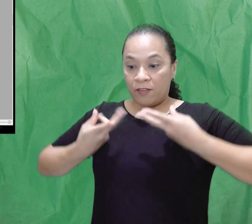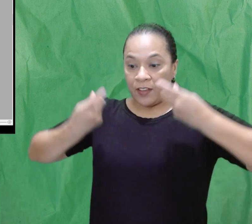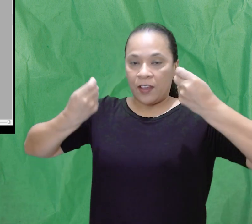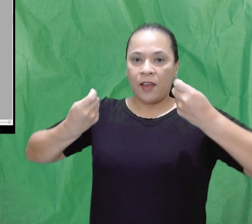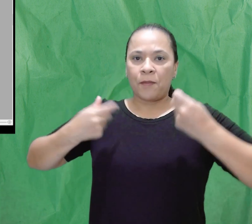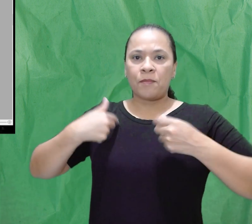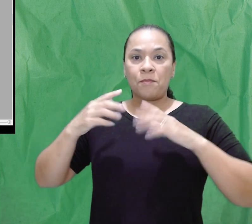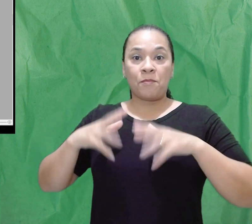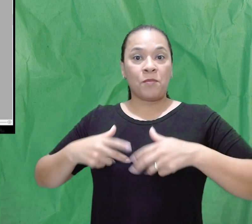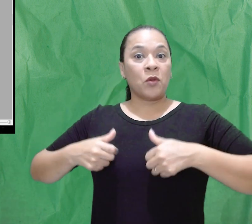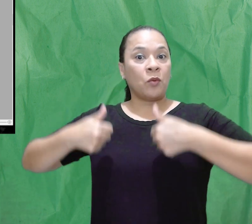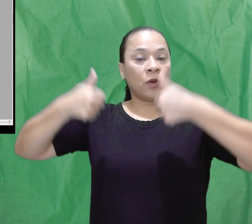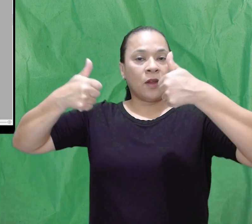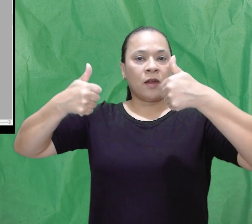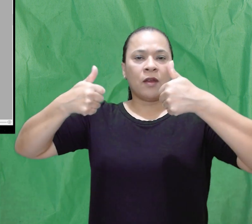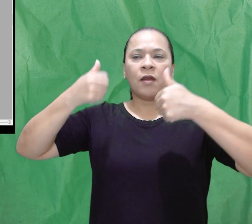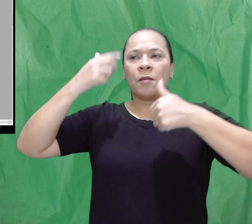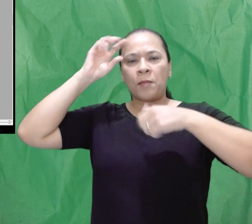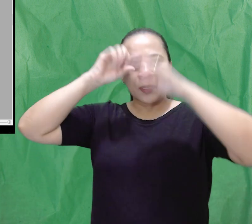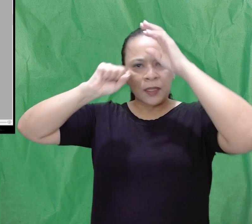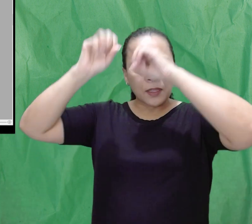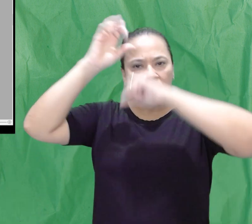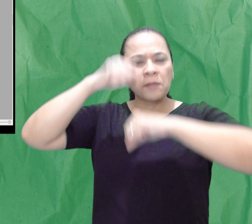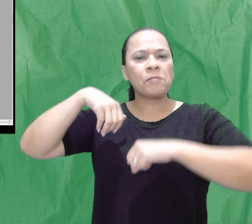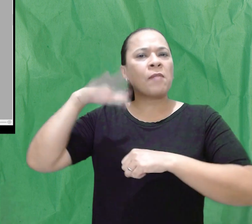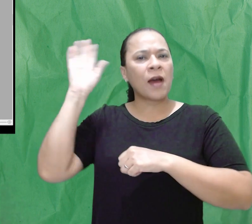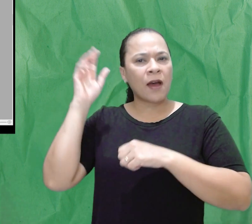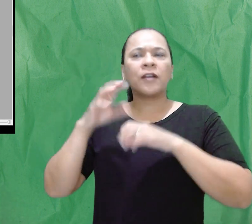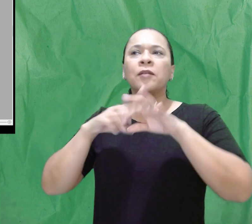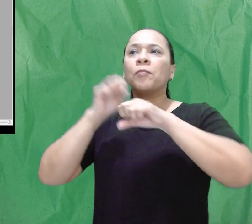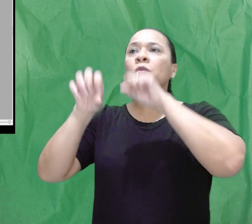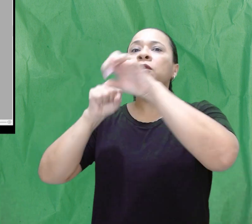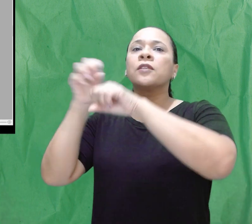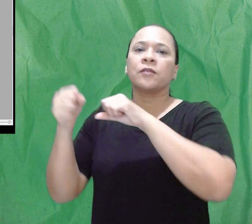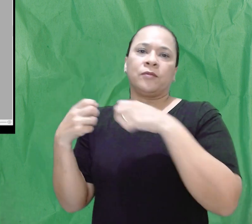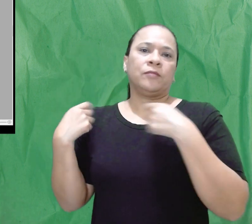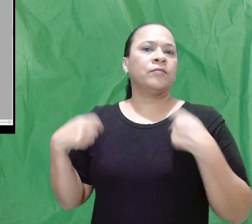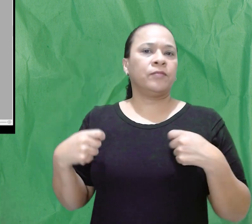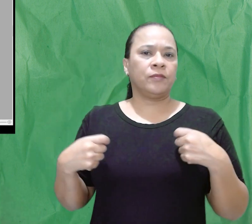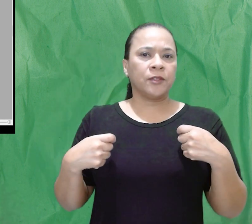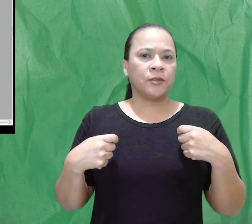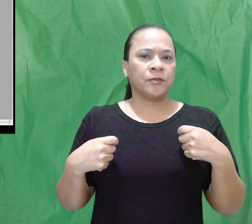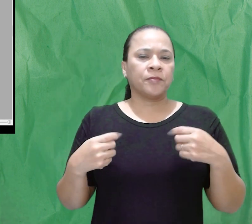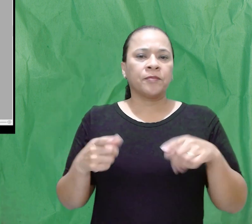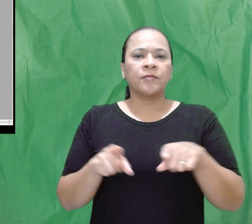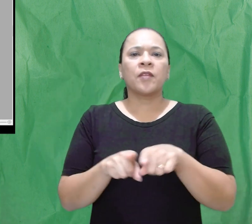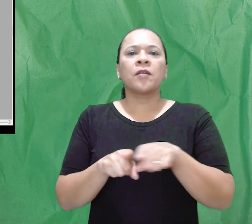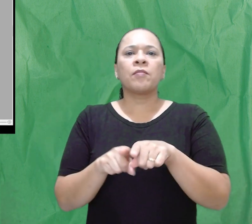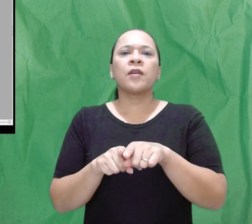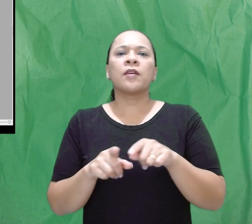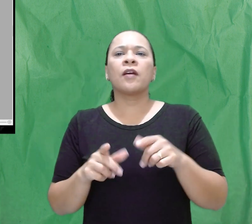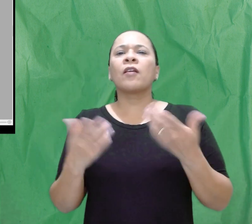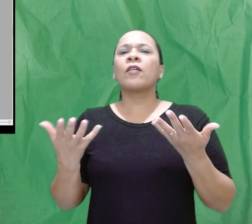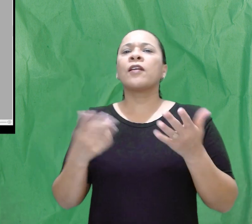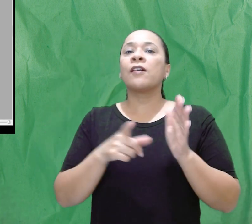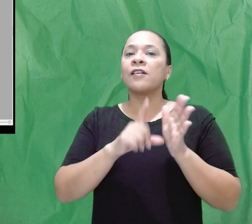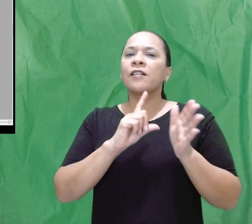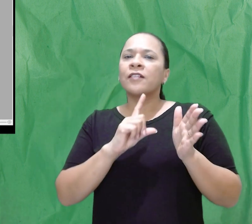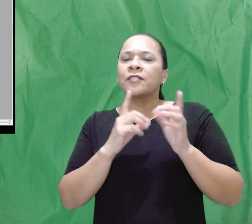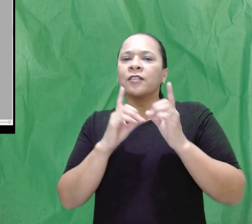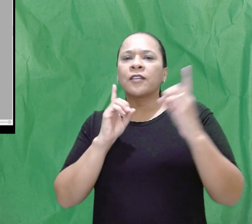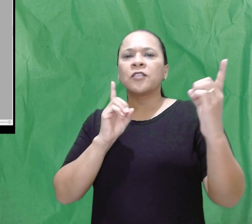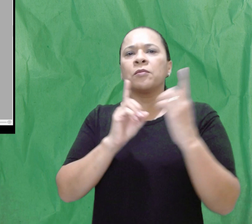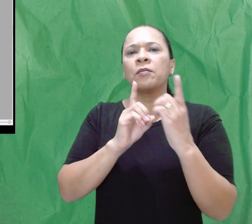aprender sempre, buscando se capacitar cada vez mais. Antes da gente iniciar a parte sobre atendimento ao cliente, eu